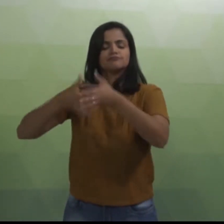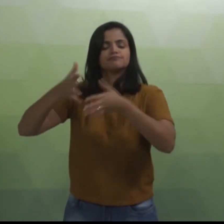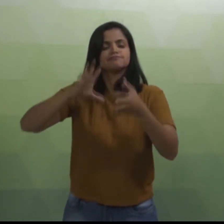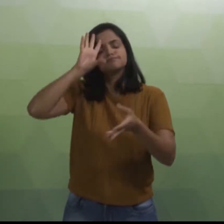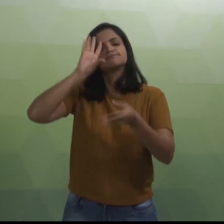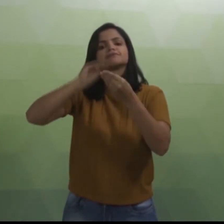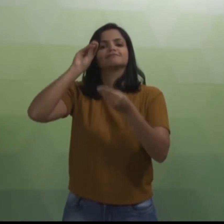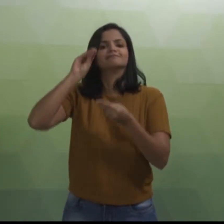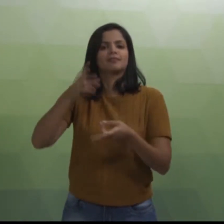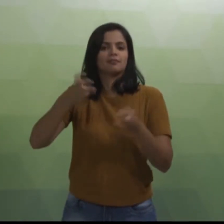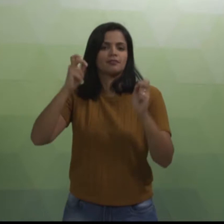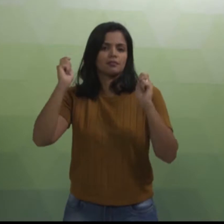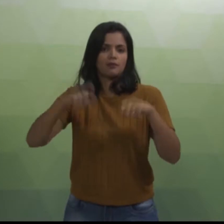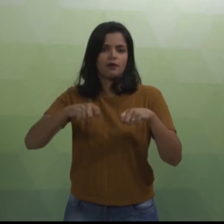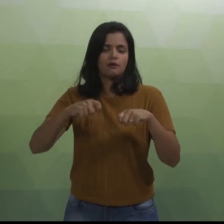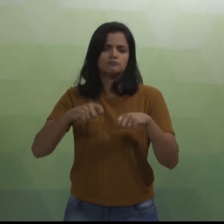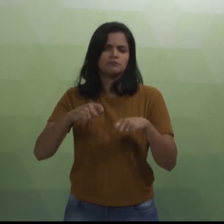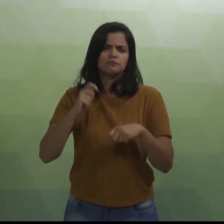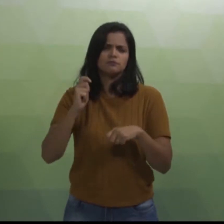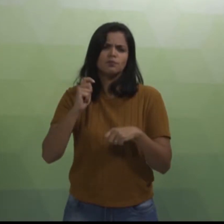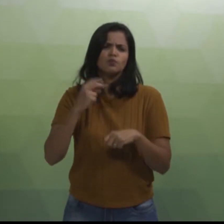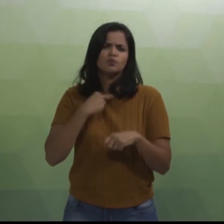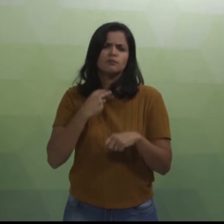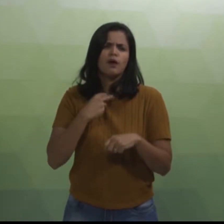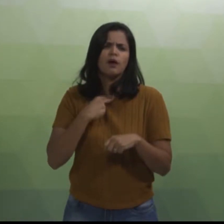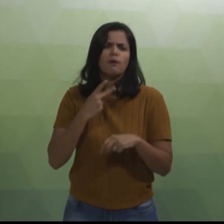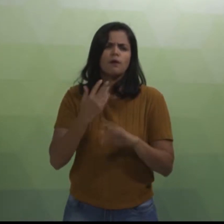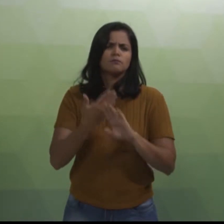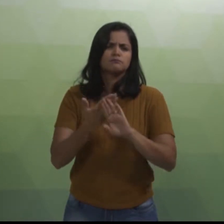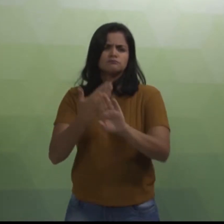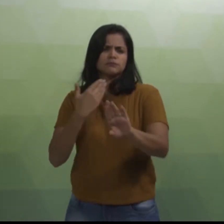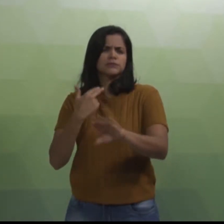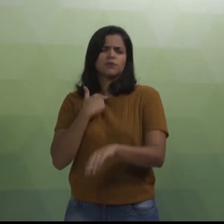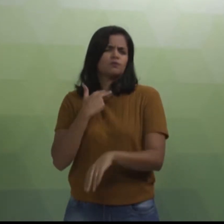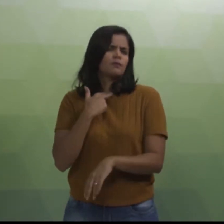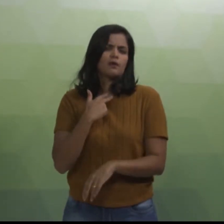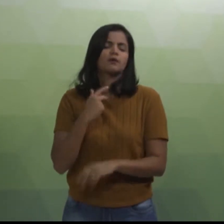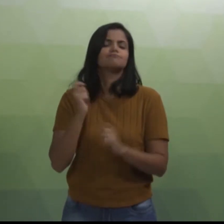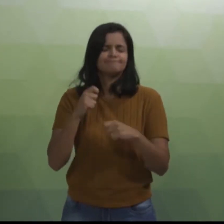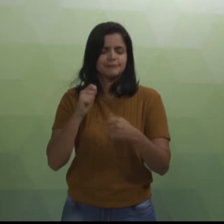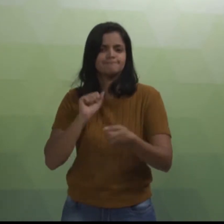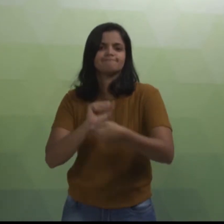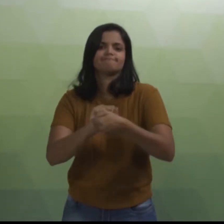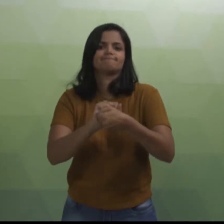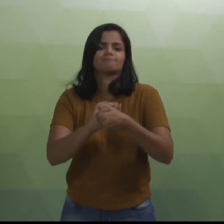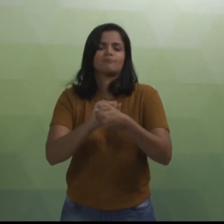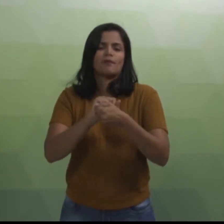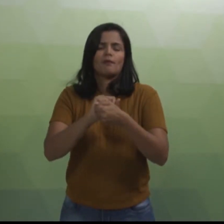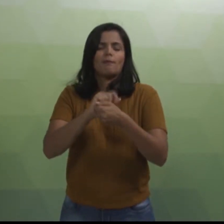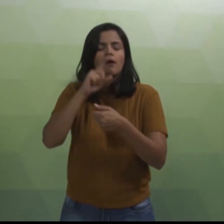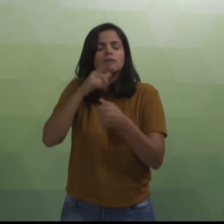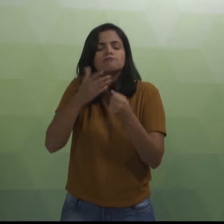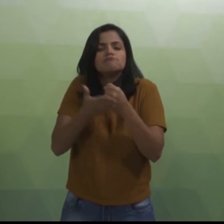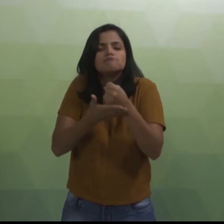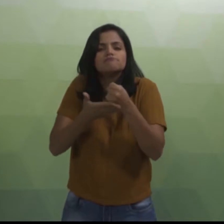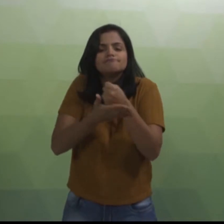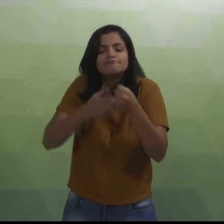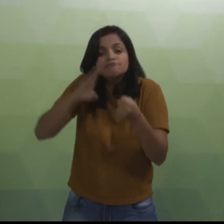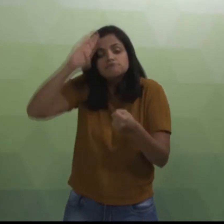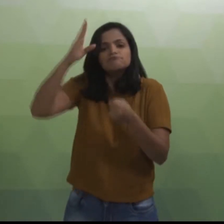com a utilização do espaço. O que eu não posso é separar as expressões da sinalização.